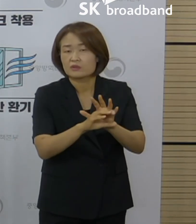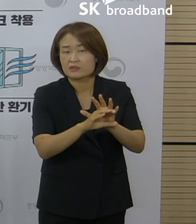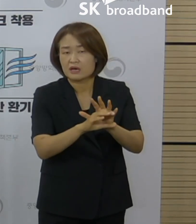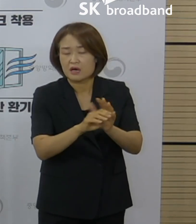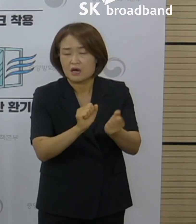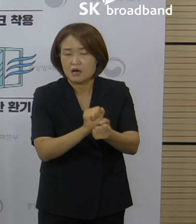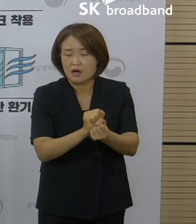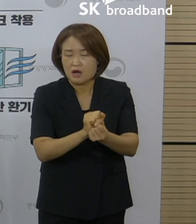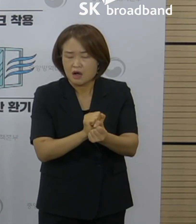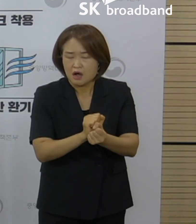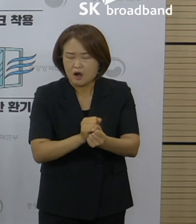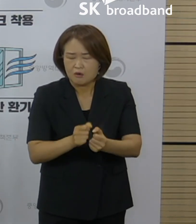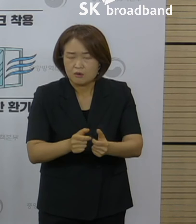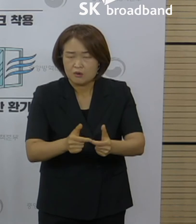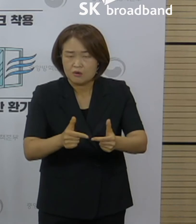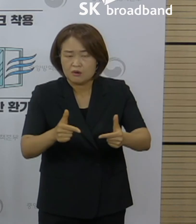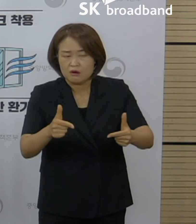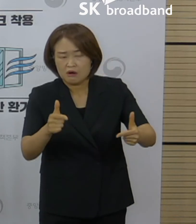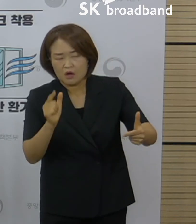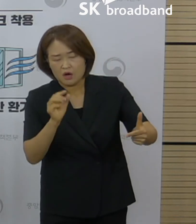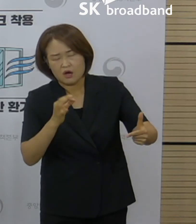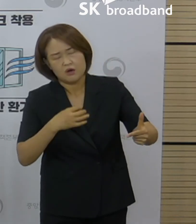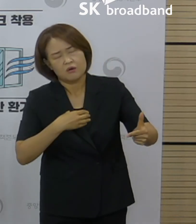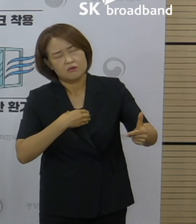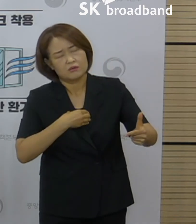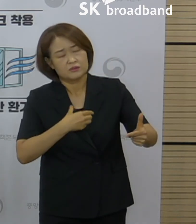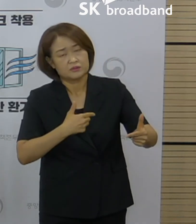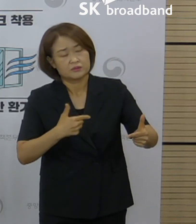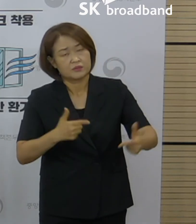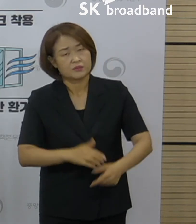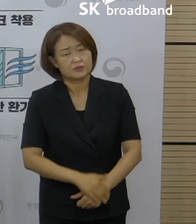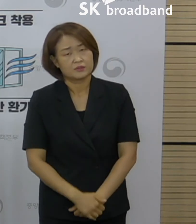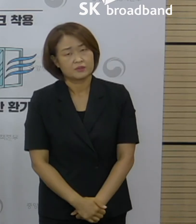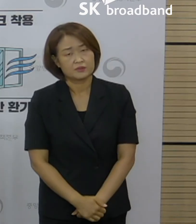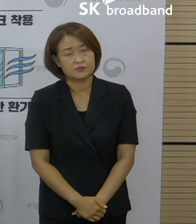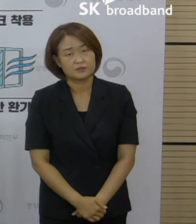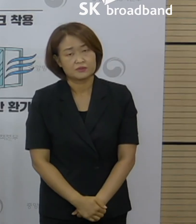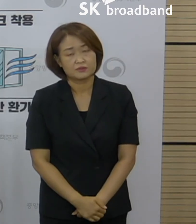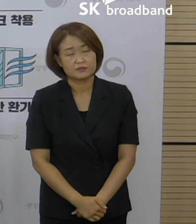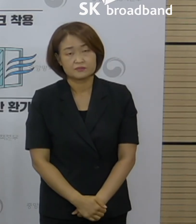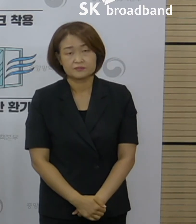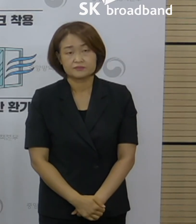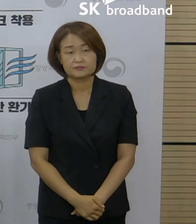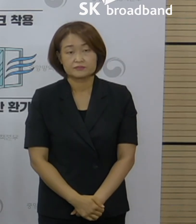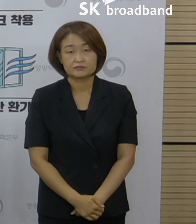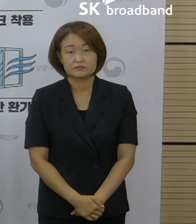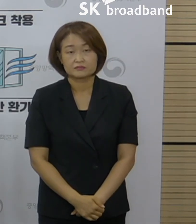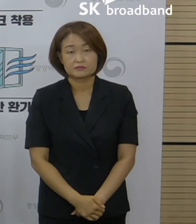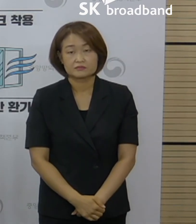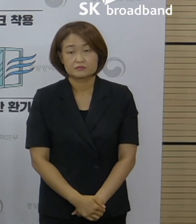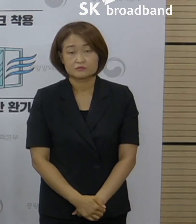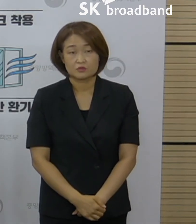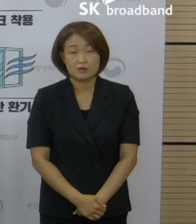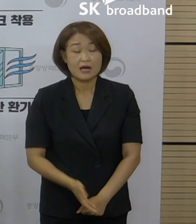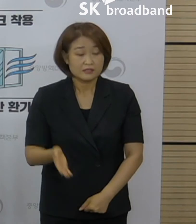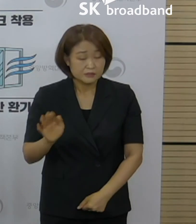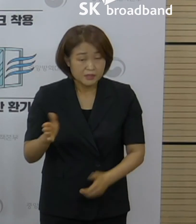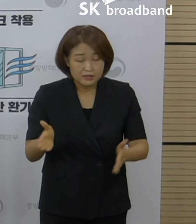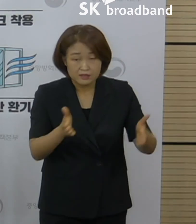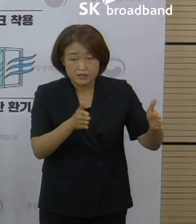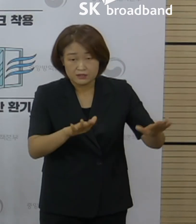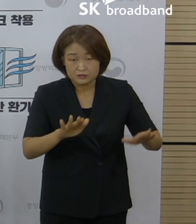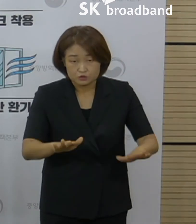고비를 맞이하는 게 아닌가 하는 두려움도 있습니다. 그럼에도 불구하고 백신 접종을 순조롭게